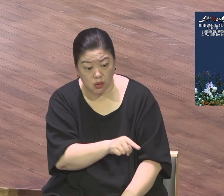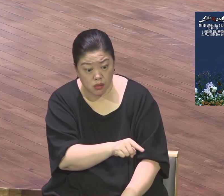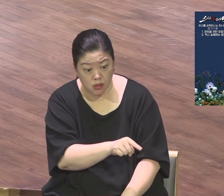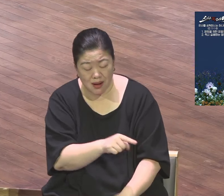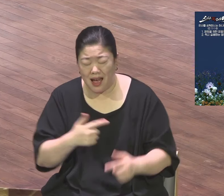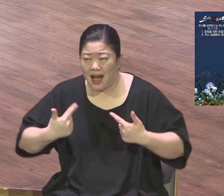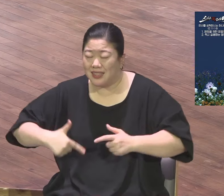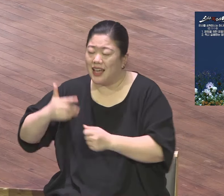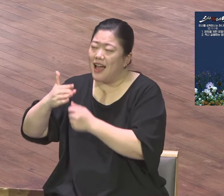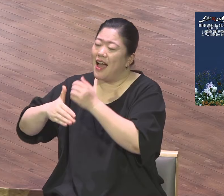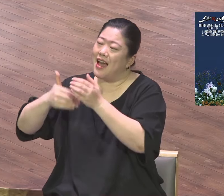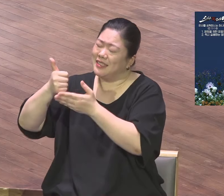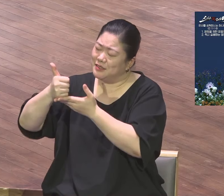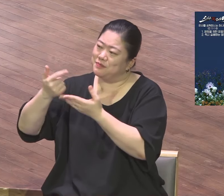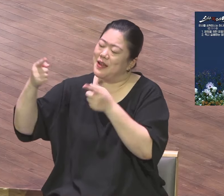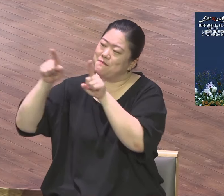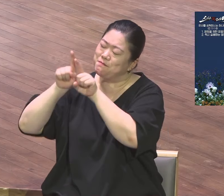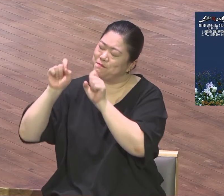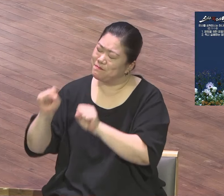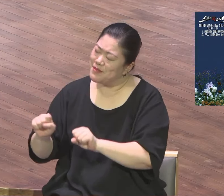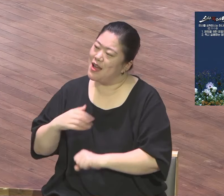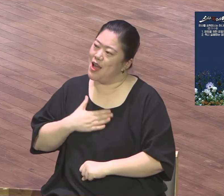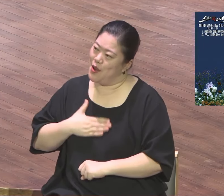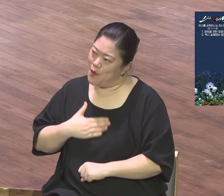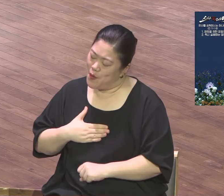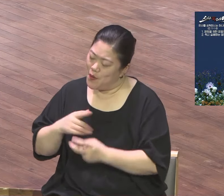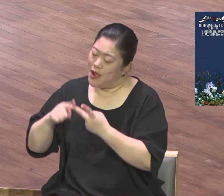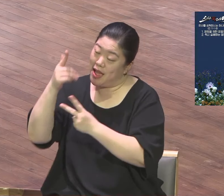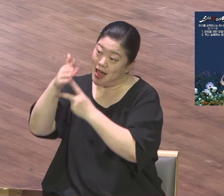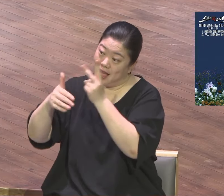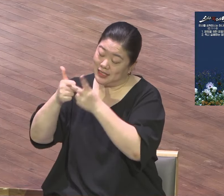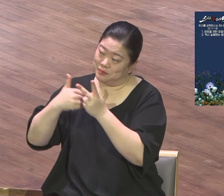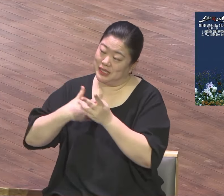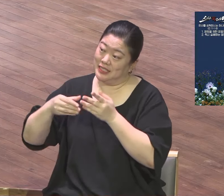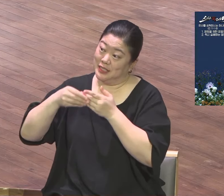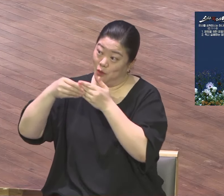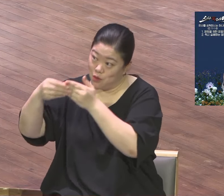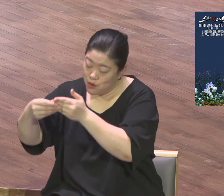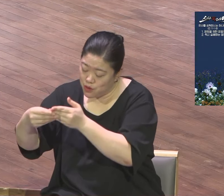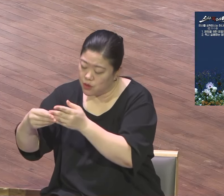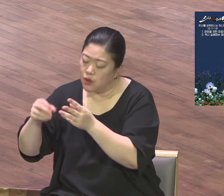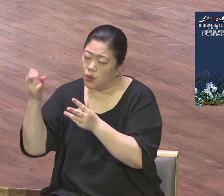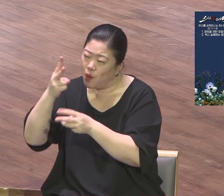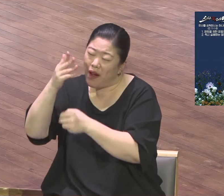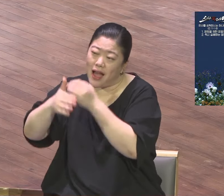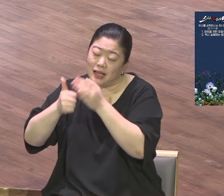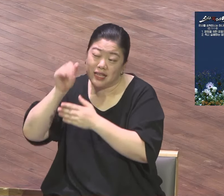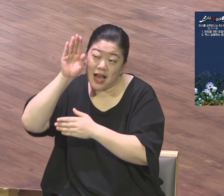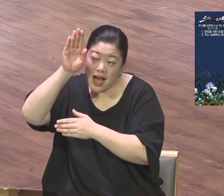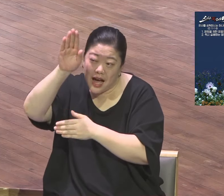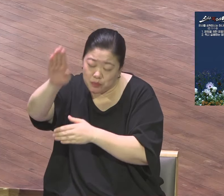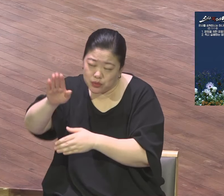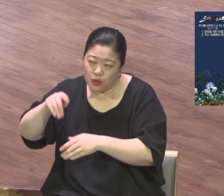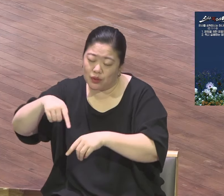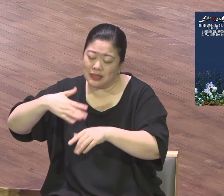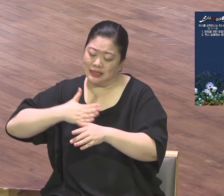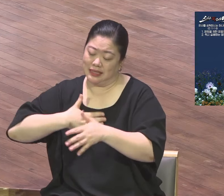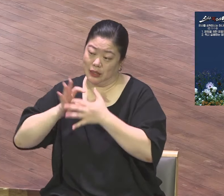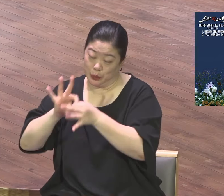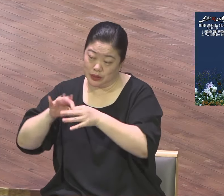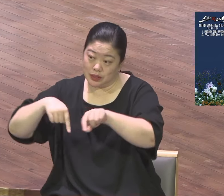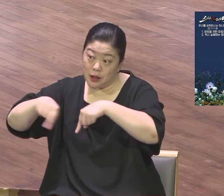영광스러운 미래가 보장되었기 때문에 확신 가지고 두드려 맞아도 피를 흘려도 내를 위해 나를